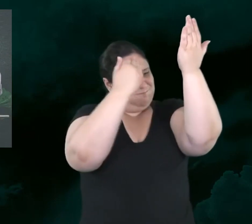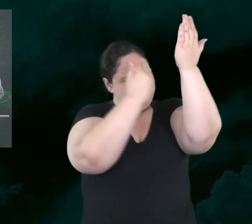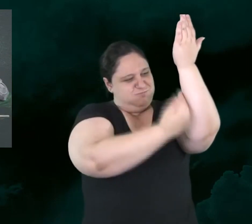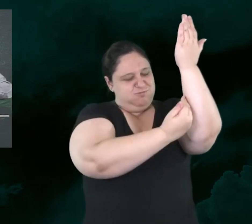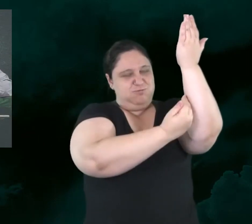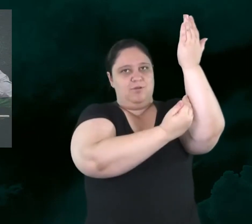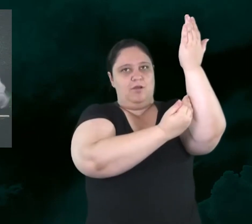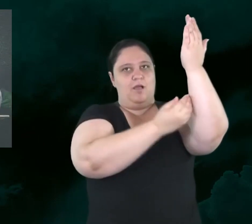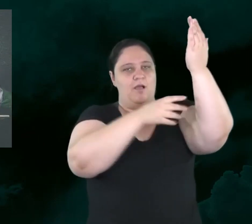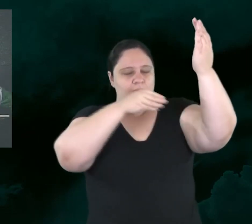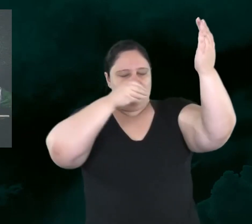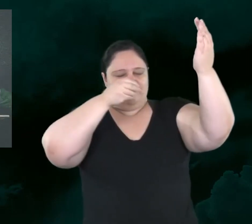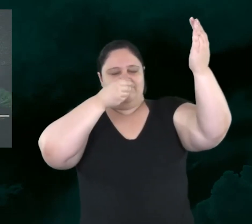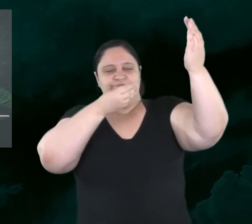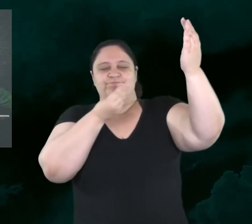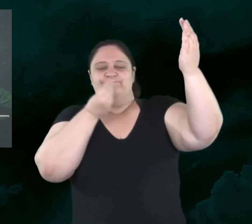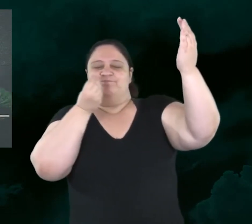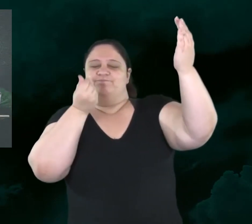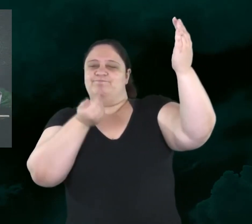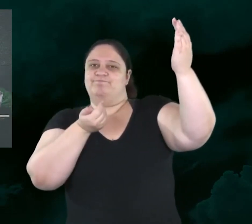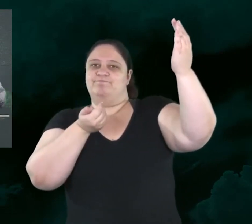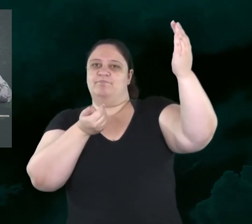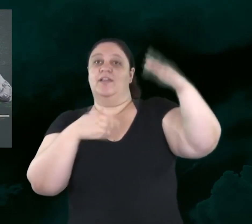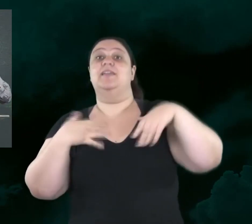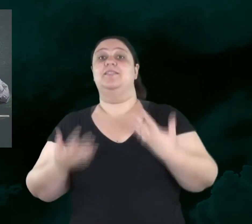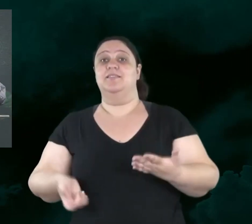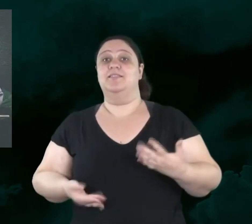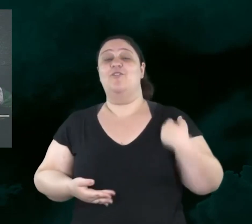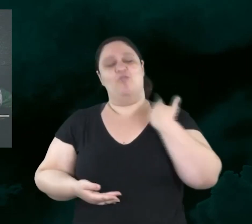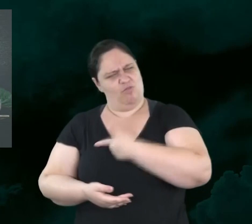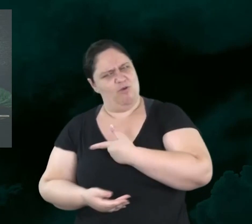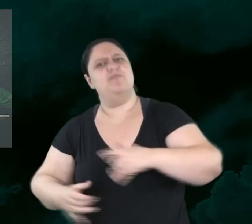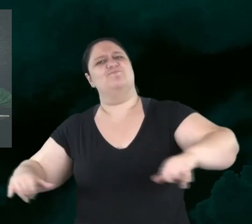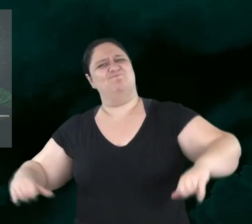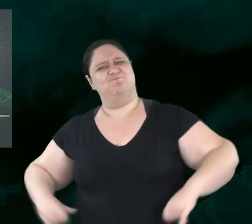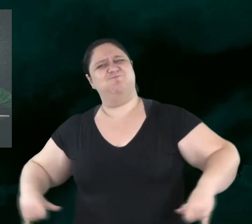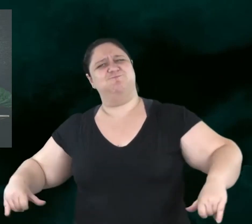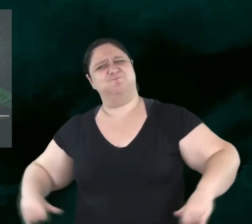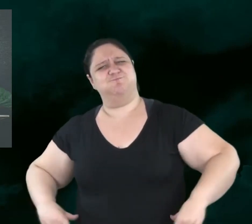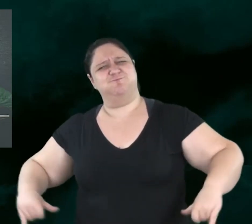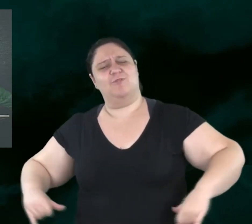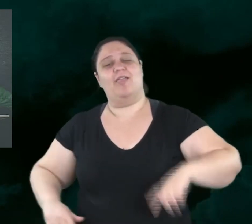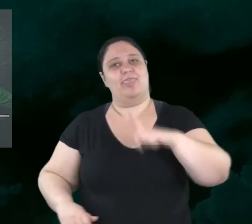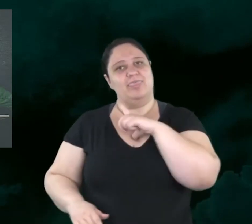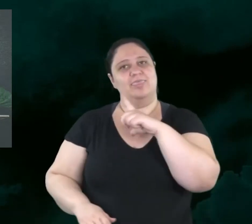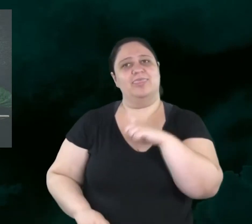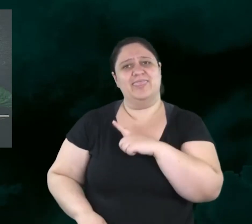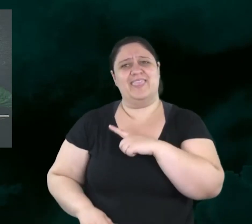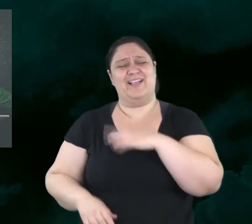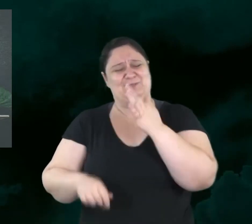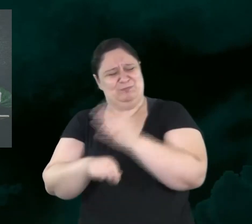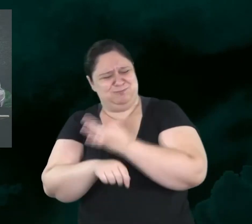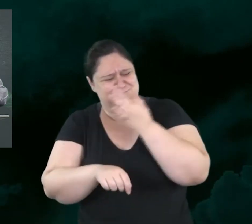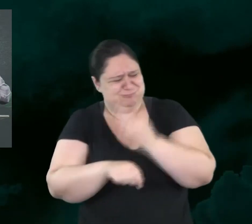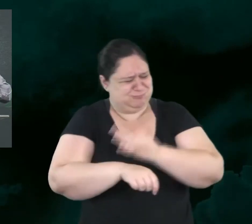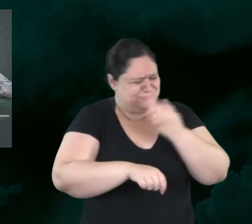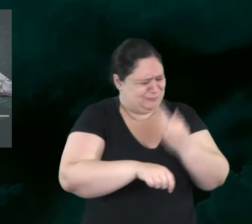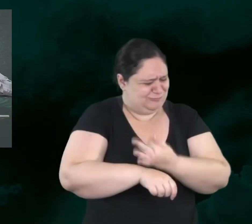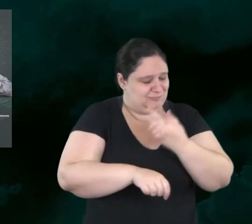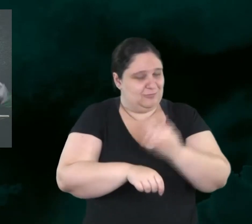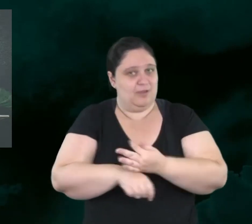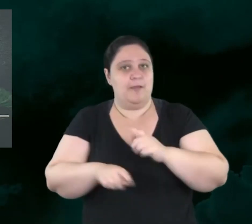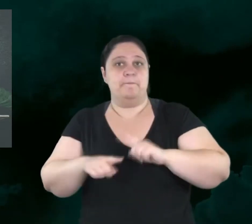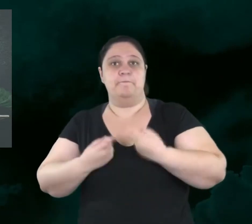irmãos, espero que tudo isso que nós estamos passando, de dificuldade, de sofrimento, de ferimentos, irmãos, possa gerar